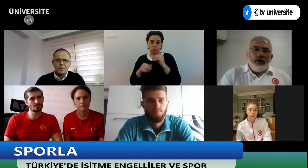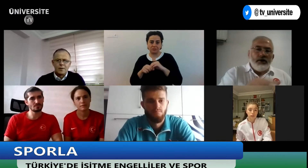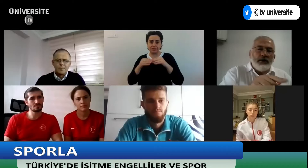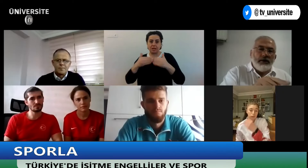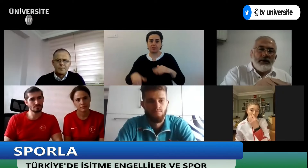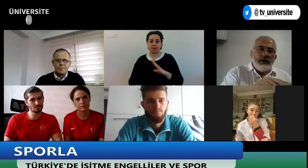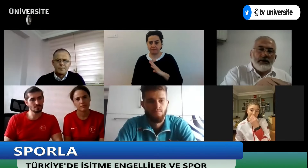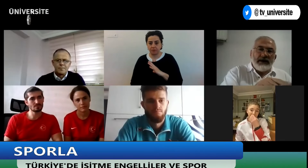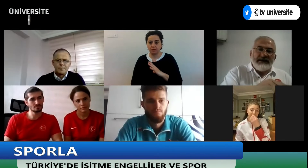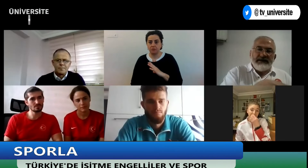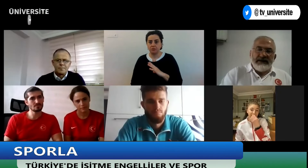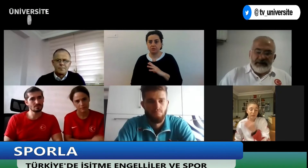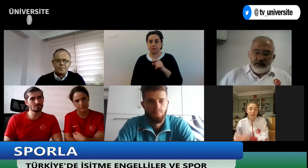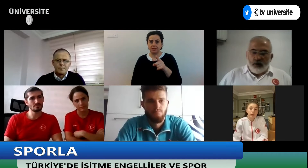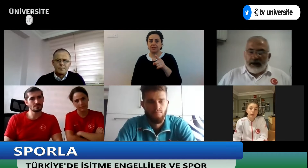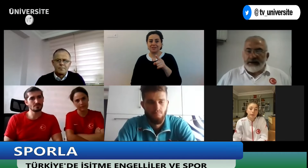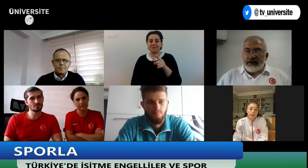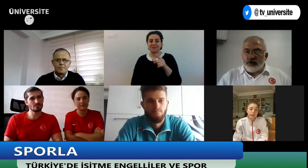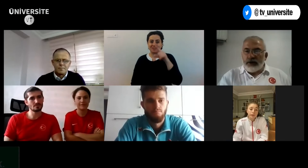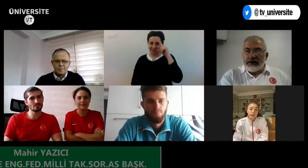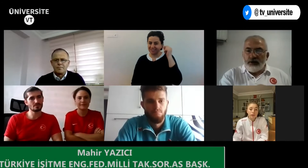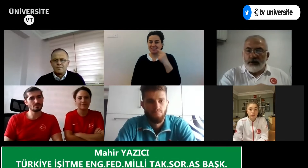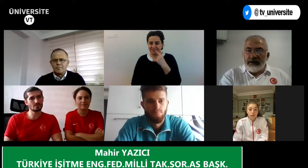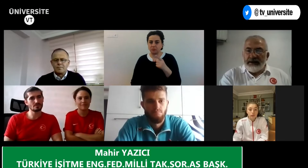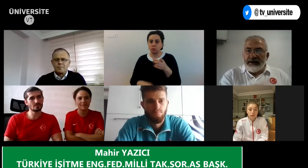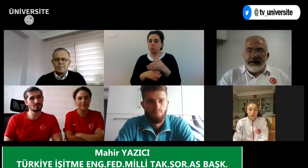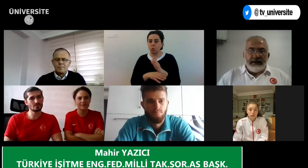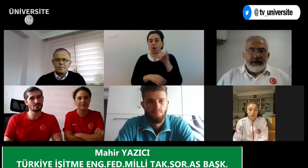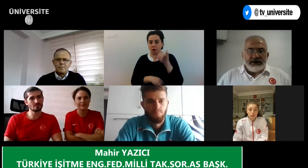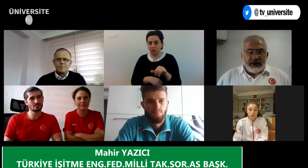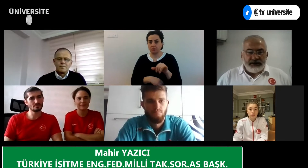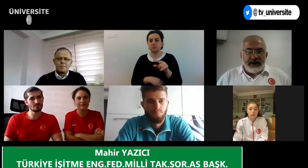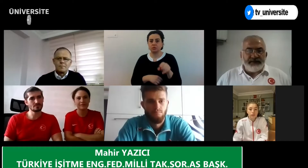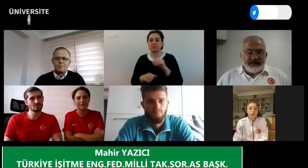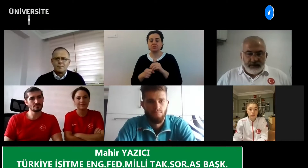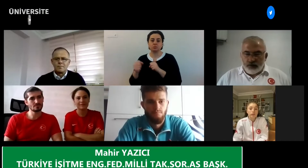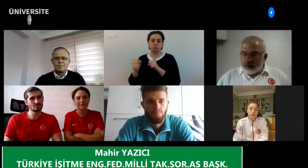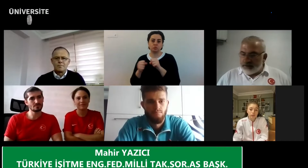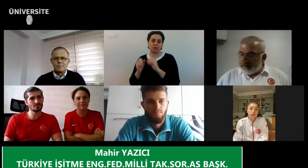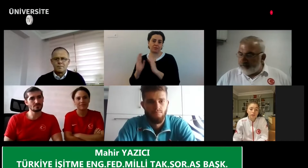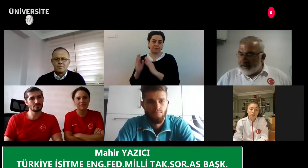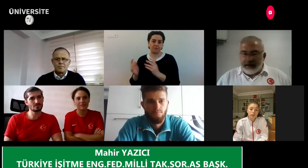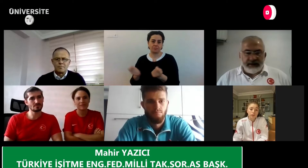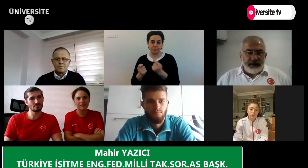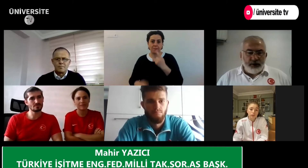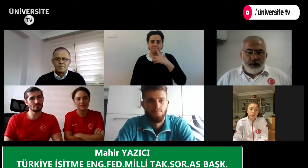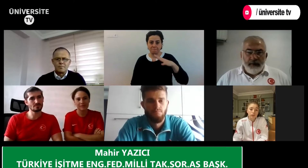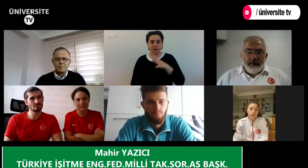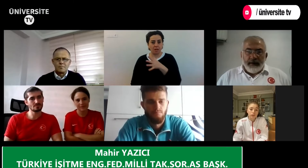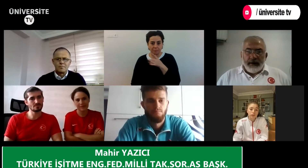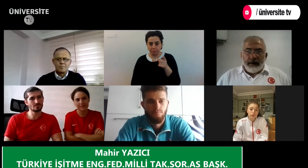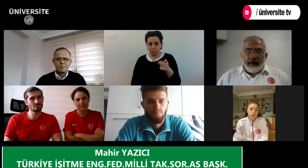O Kadir'in dediği olay da çok haklı. Onunla ilgili çalışmalarımız var. Bu konuda Berrak da